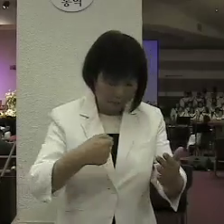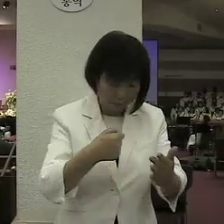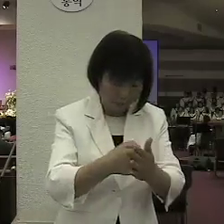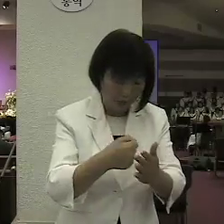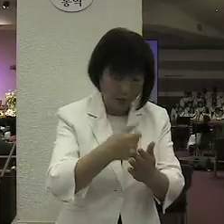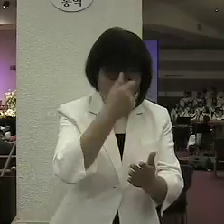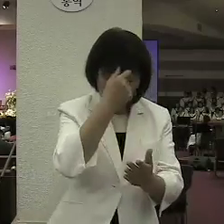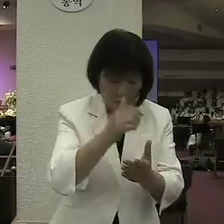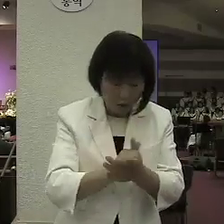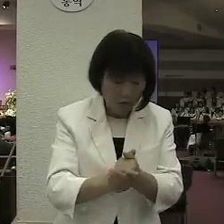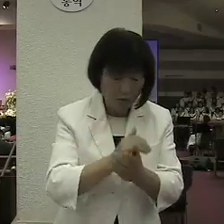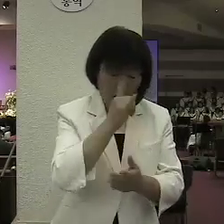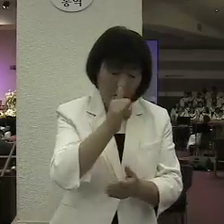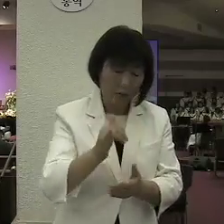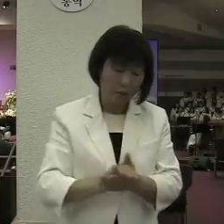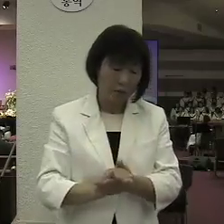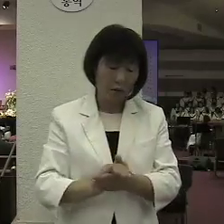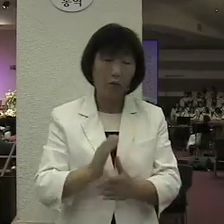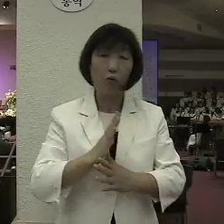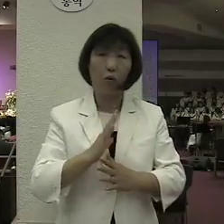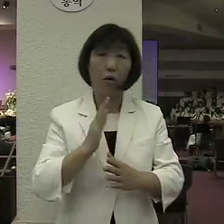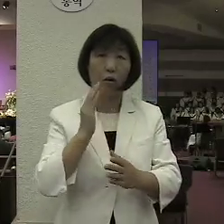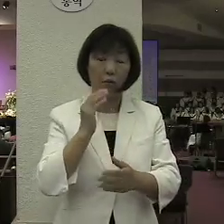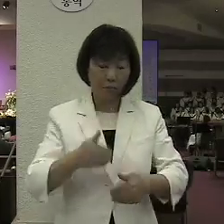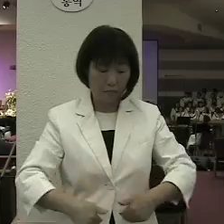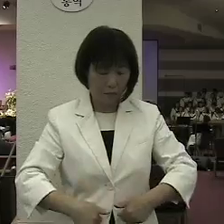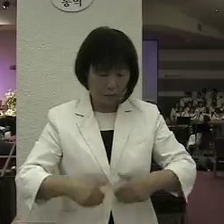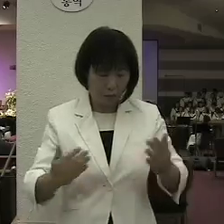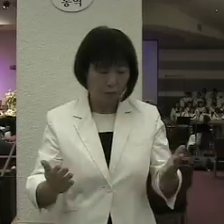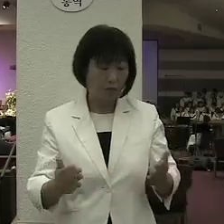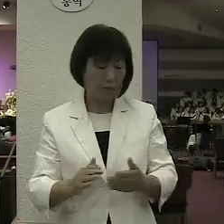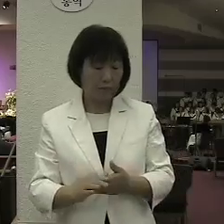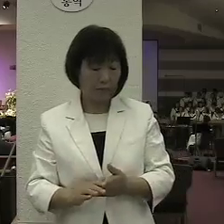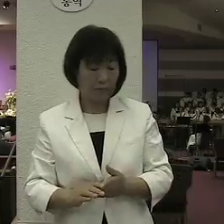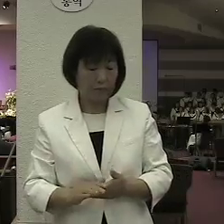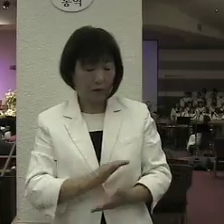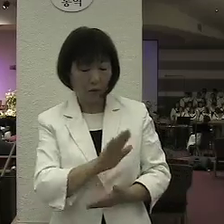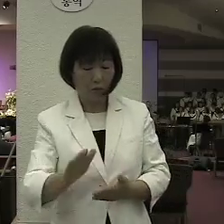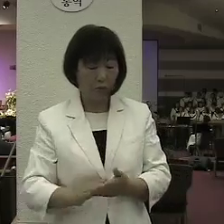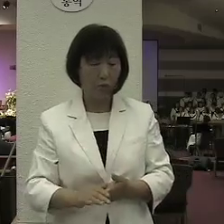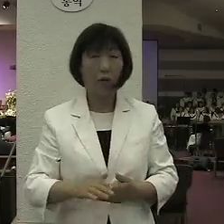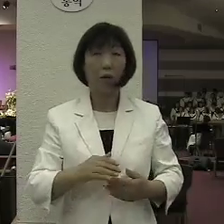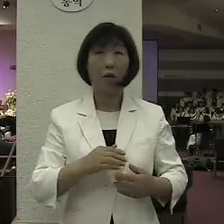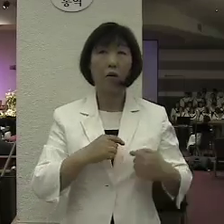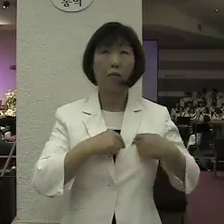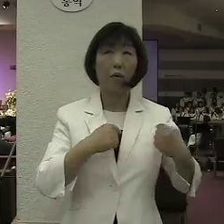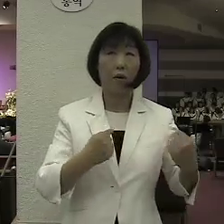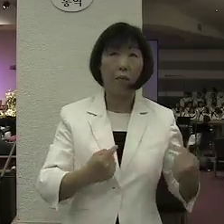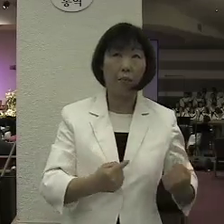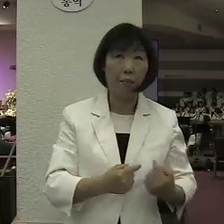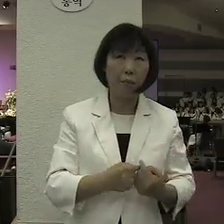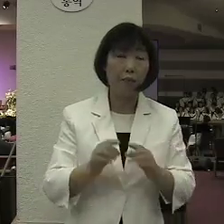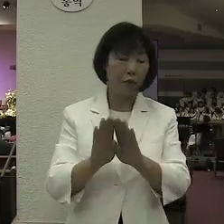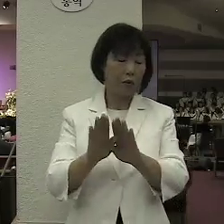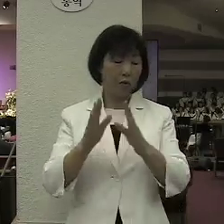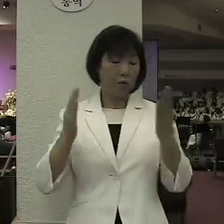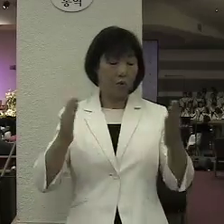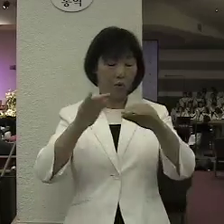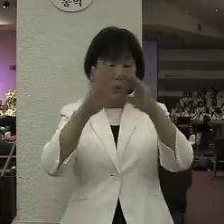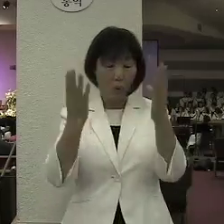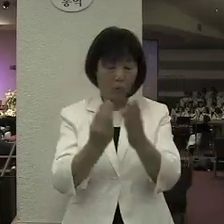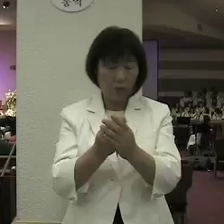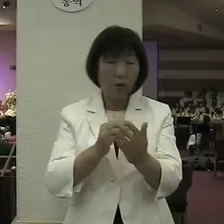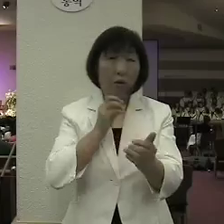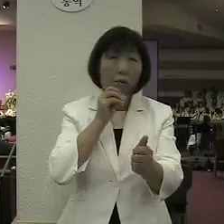복음을 펴는 그 순간 하나님께로 나갈 수 있는 우리의 기도의 도로가 뻥 뚫렸다는 것입니다. 하나님 앞에 달려나갈 수